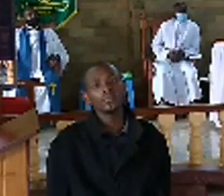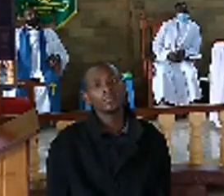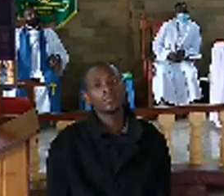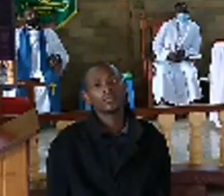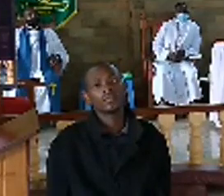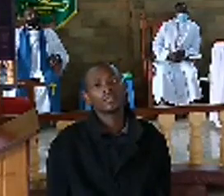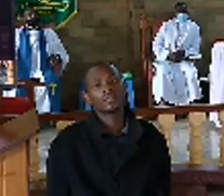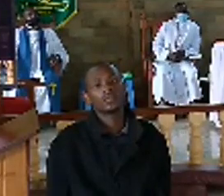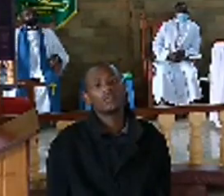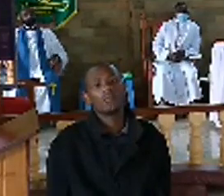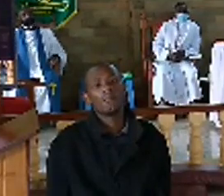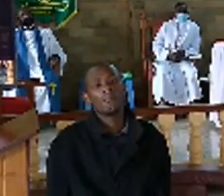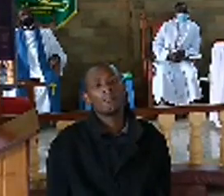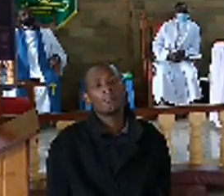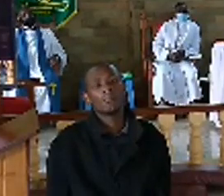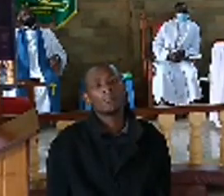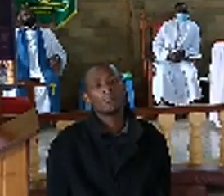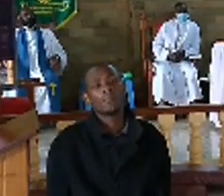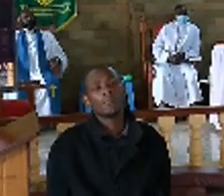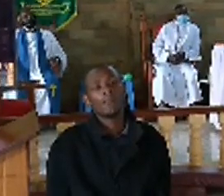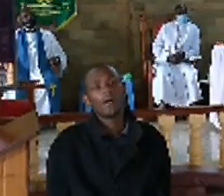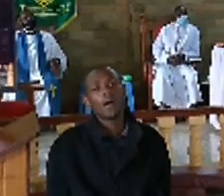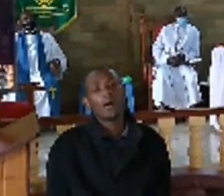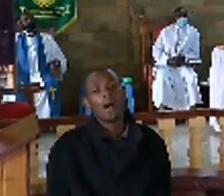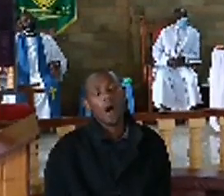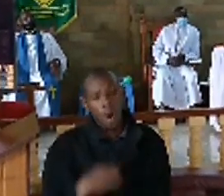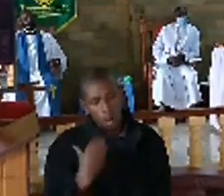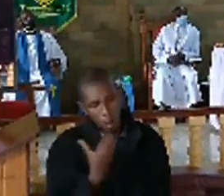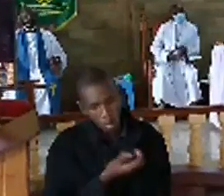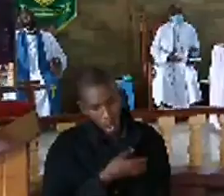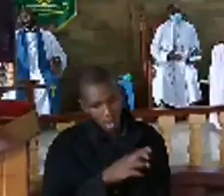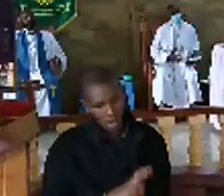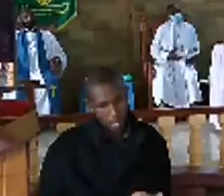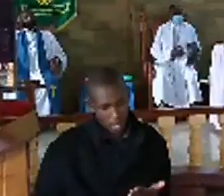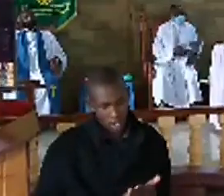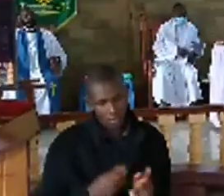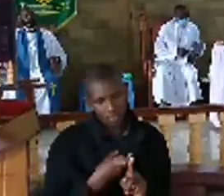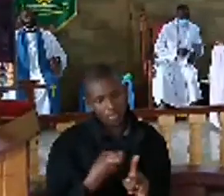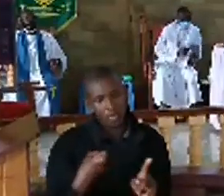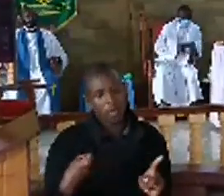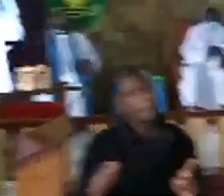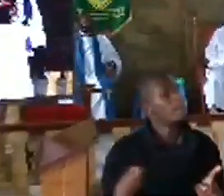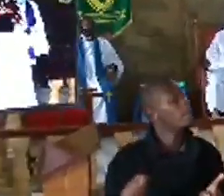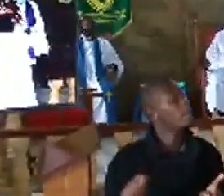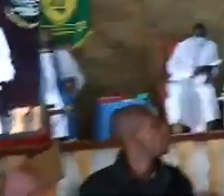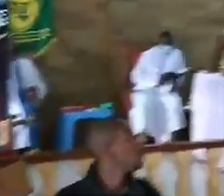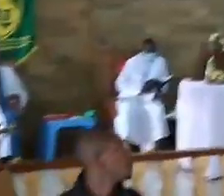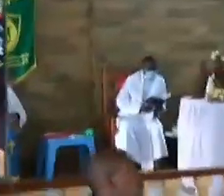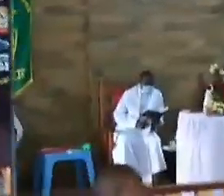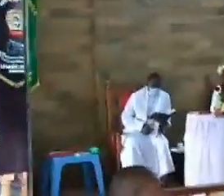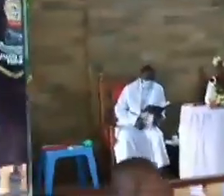Bwana Yesu asifiwe. Amen. Ithomo litu rikuoneka thiini wa ibuku ria muthure